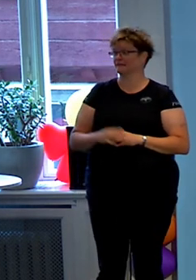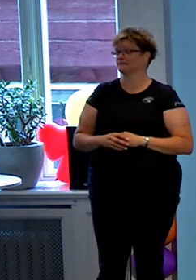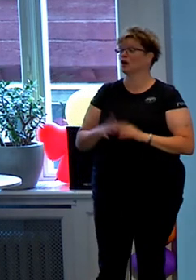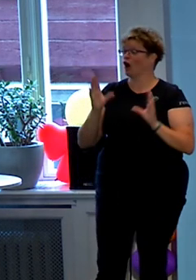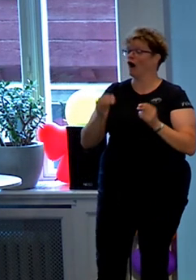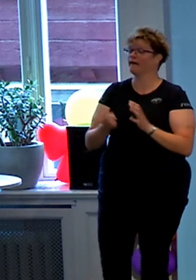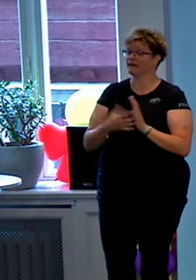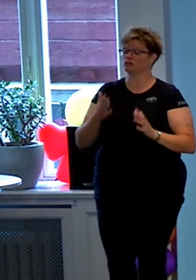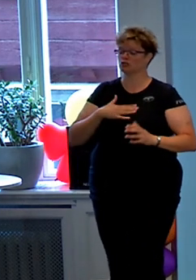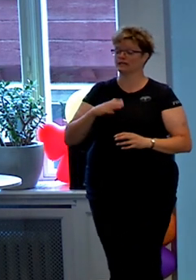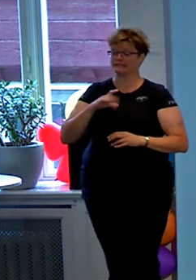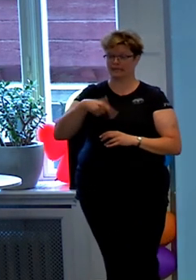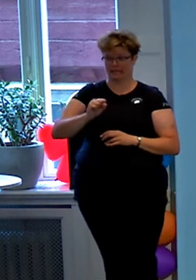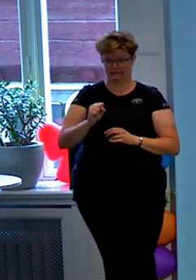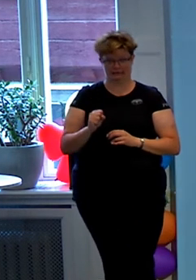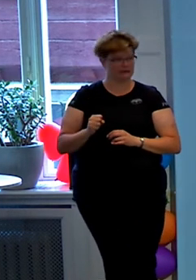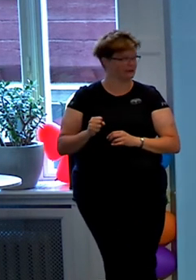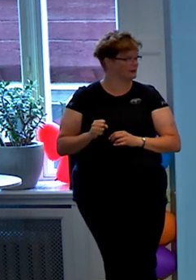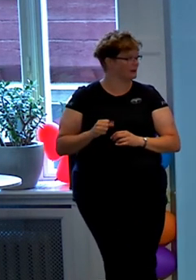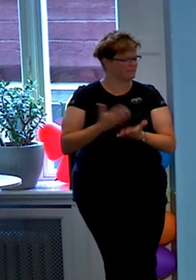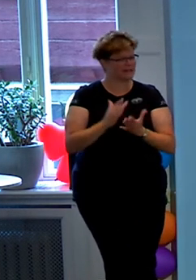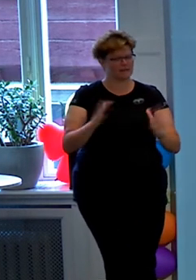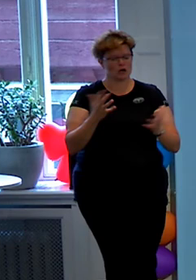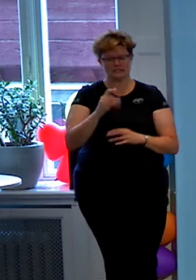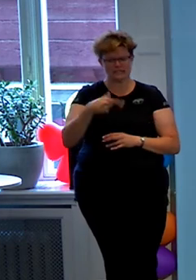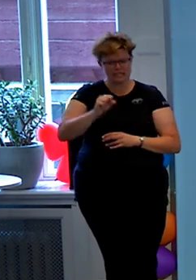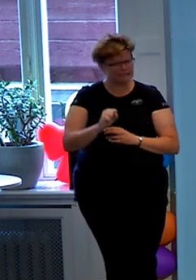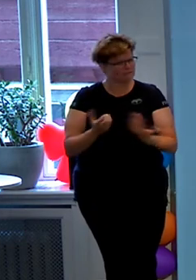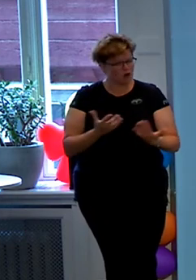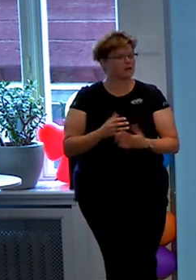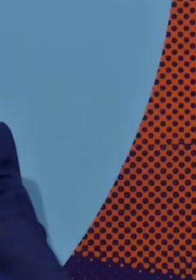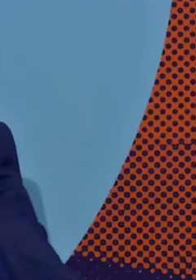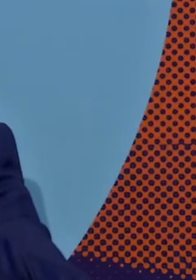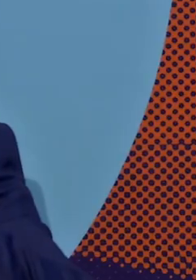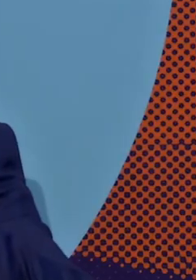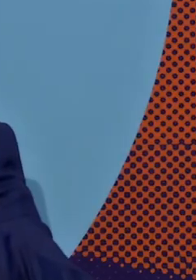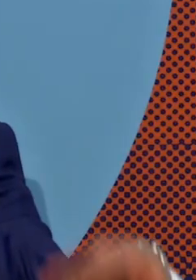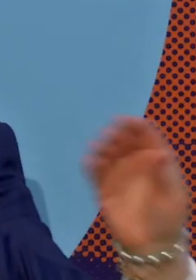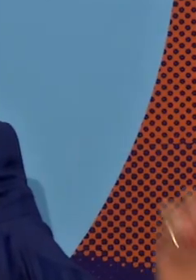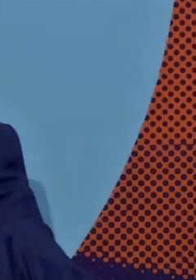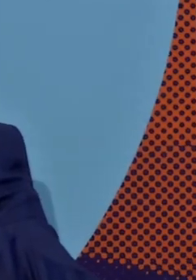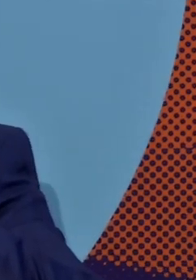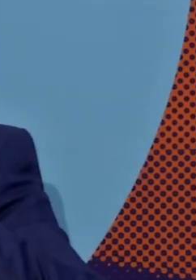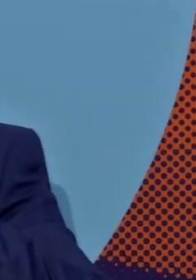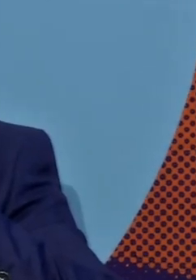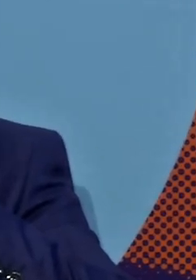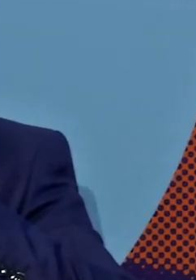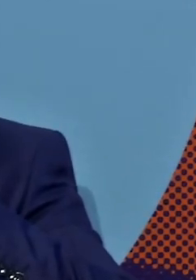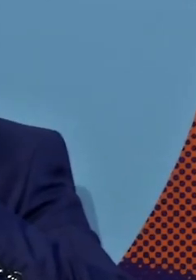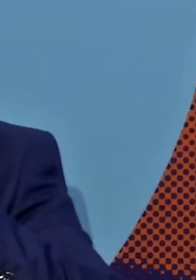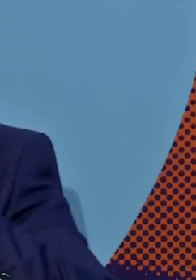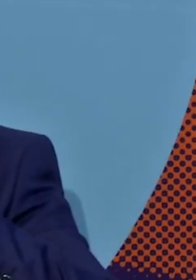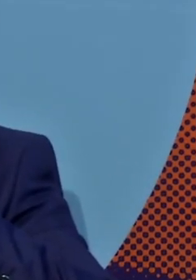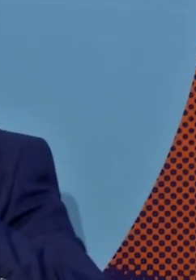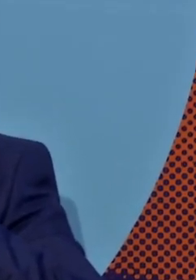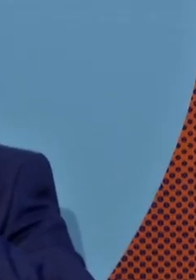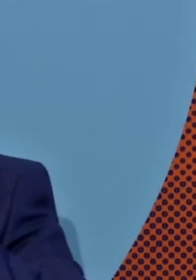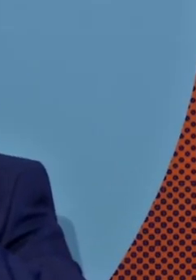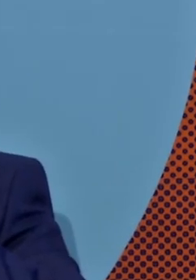Därför tycker jag att String är... Berätta vad String... String är samarbetet mellan Hamburg upp till Oslo inom